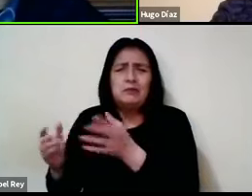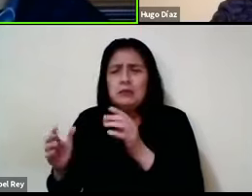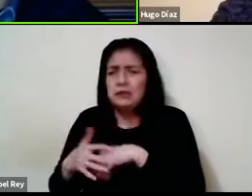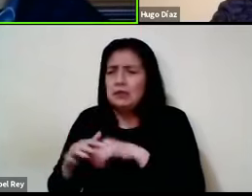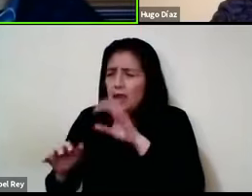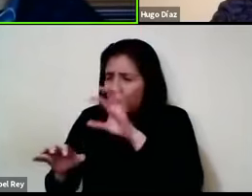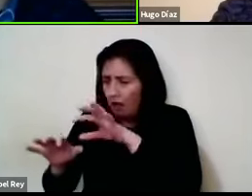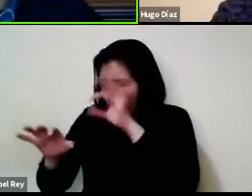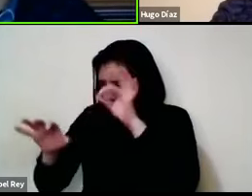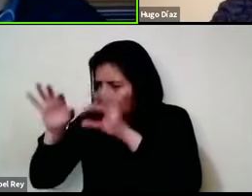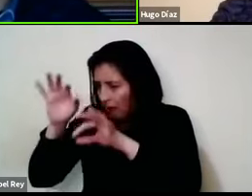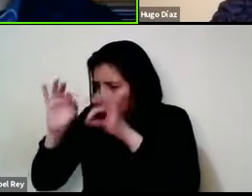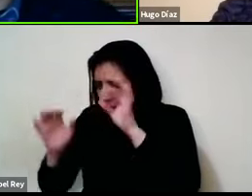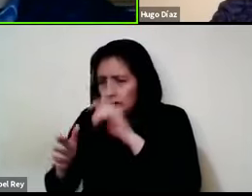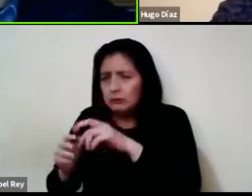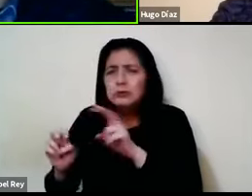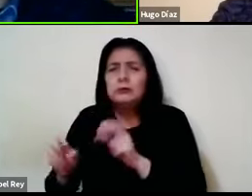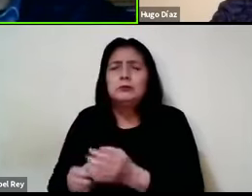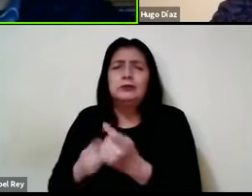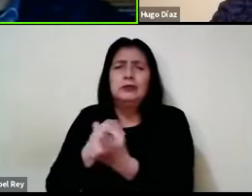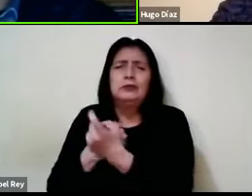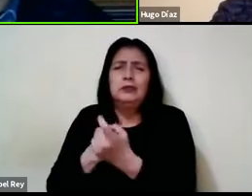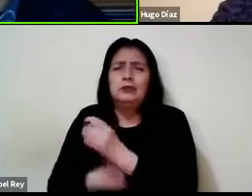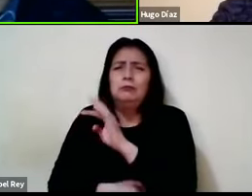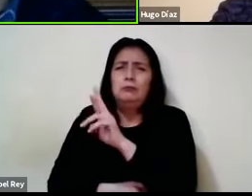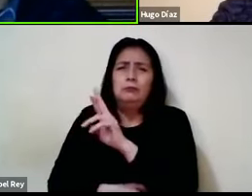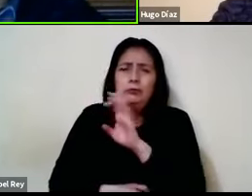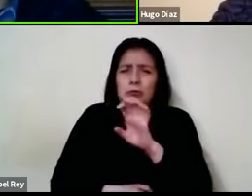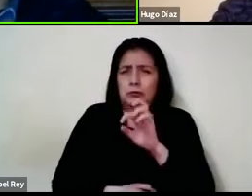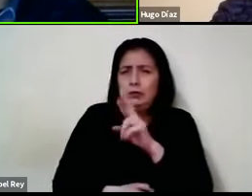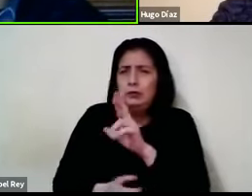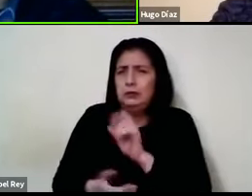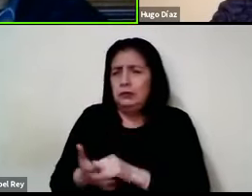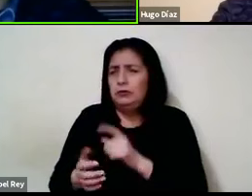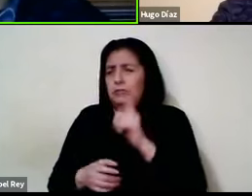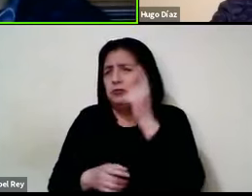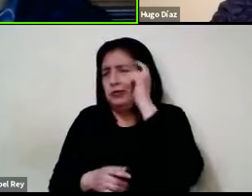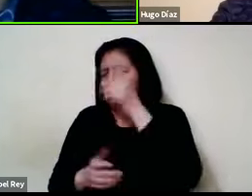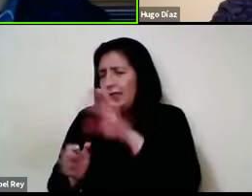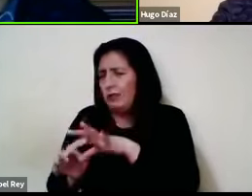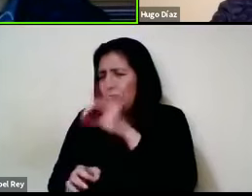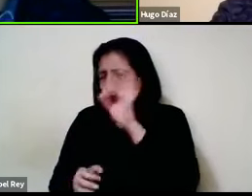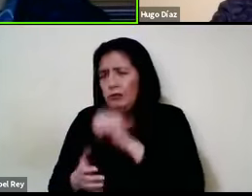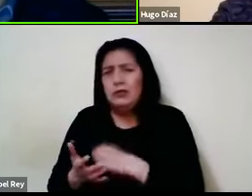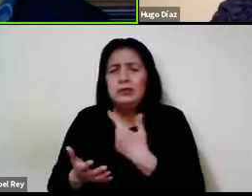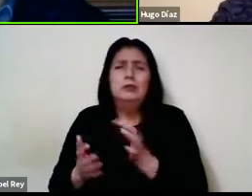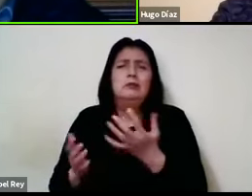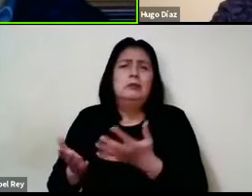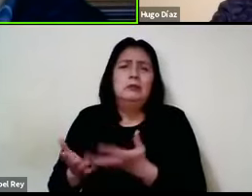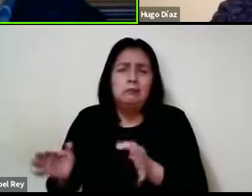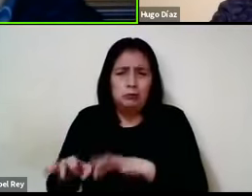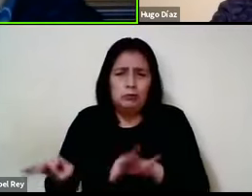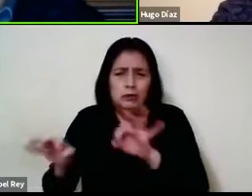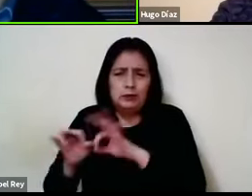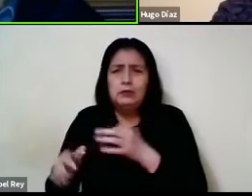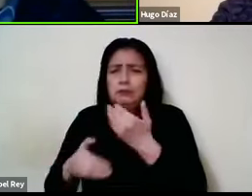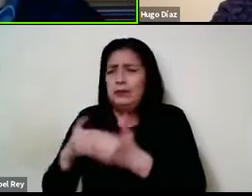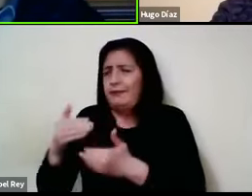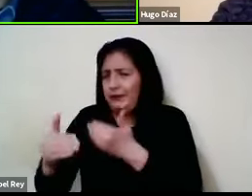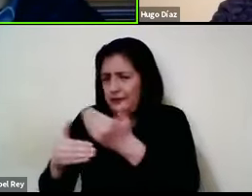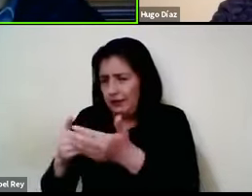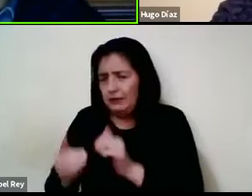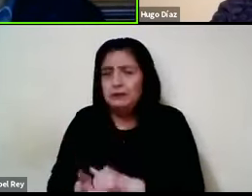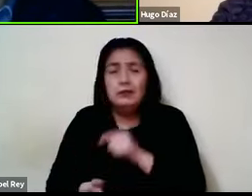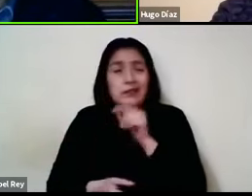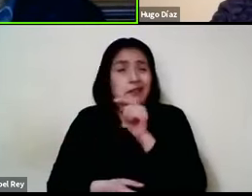descubrimiento, como nos ha enseñado Brunner hace muchos años en su teoría, se encuentran piezas importantes para seguir avanzando. Y eso